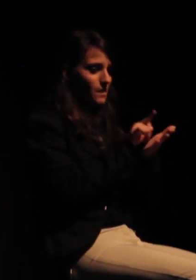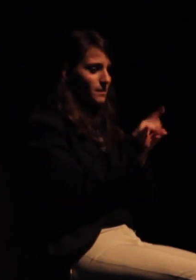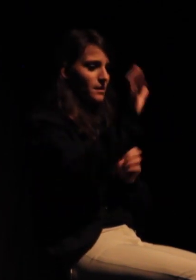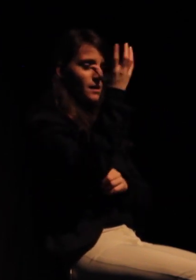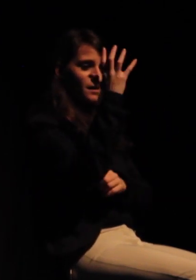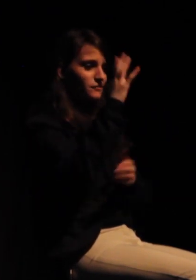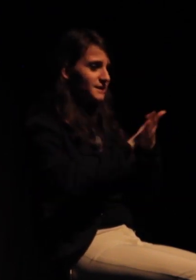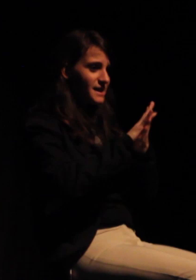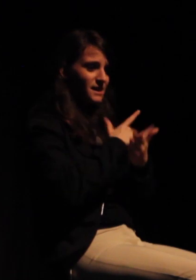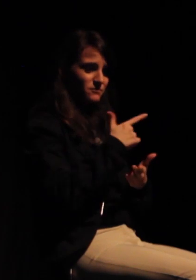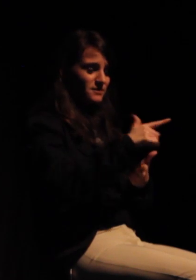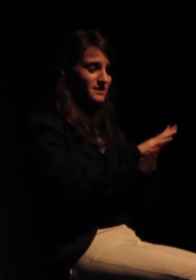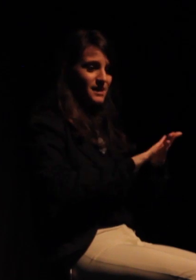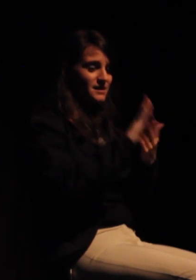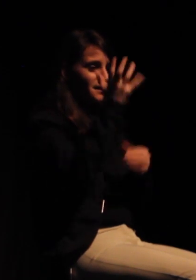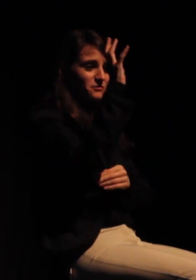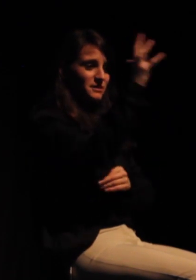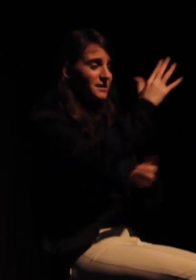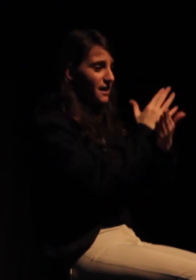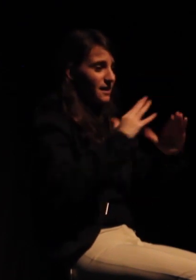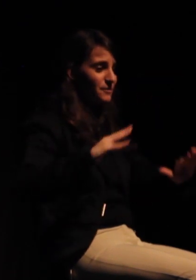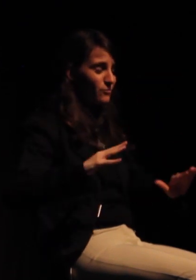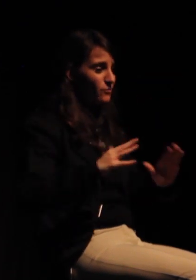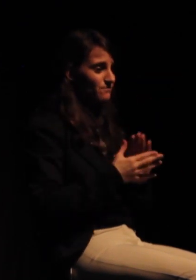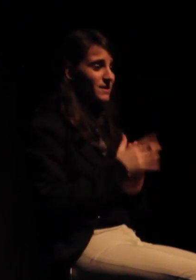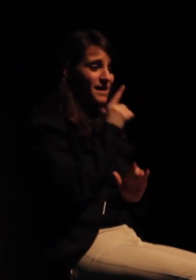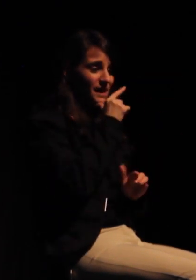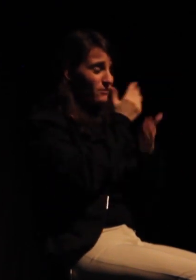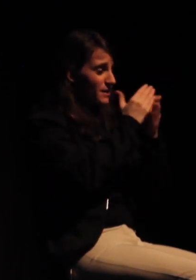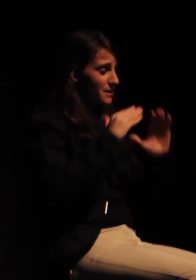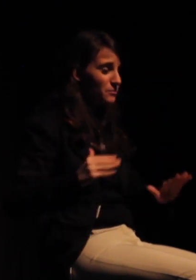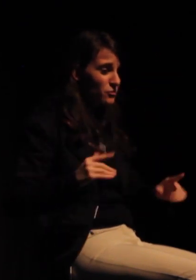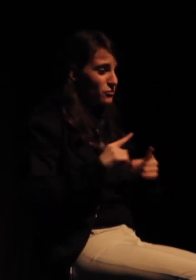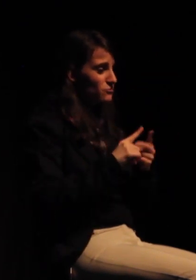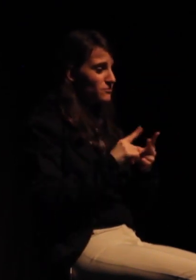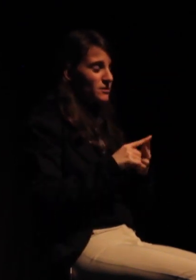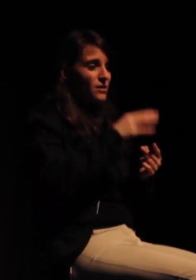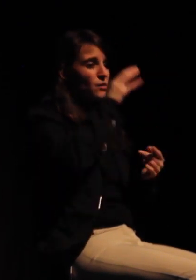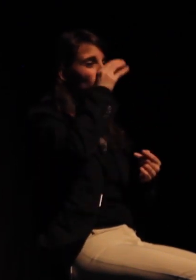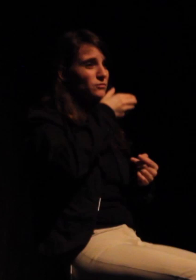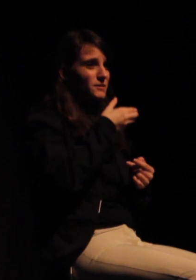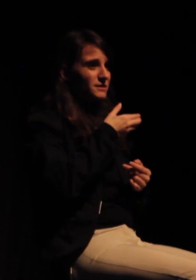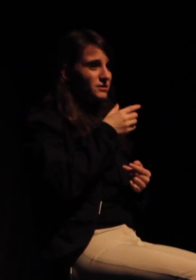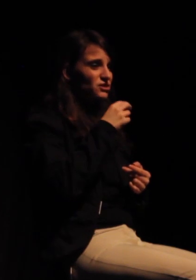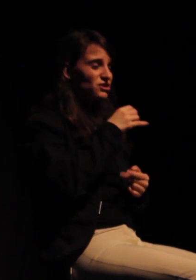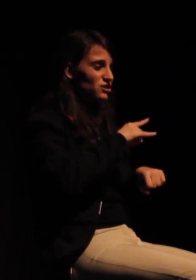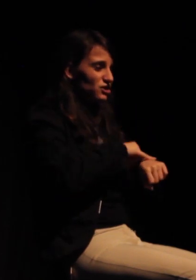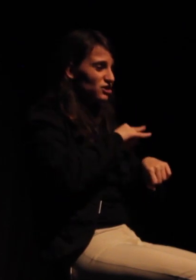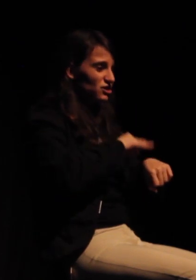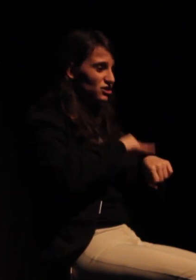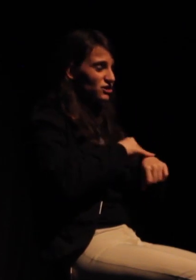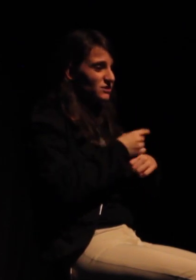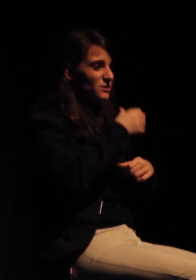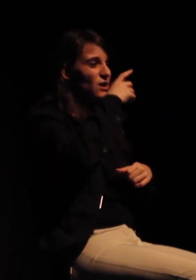árvore, nada. A vegetação acabou. A água acabou. A água que se bebe é a urina reciclada.